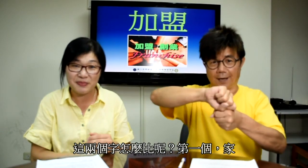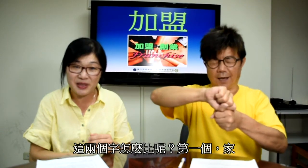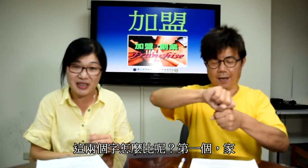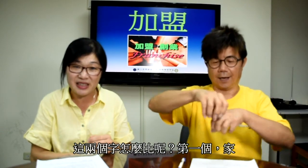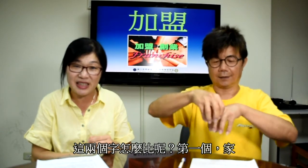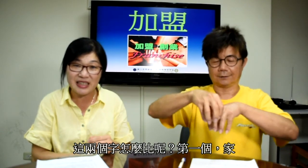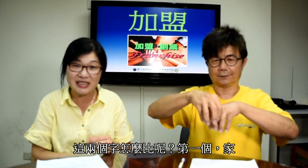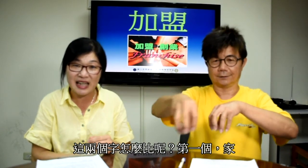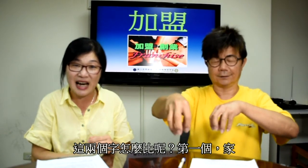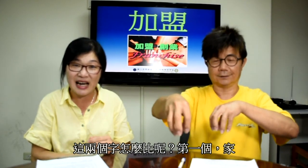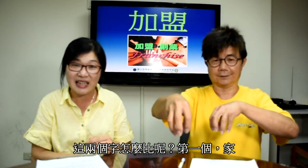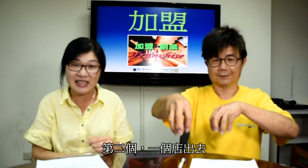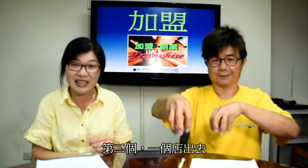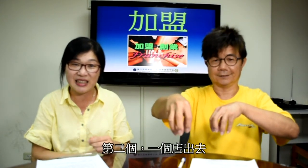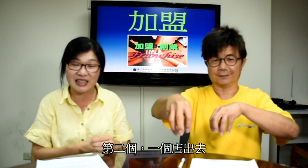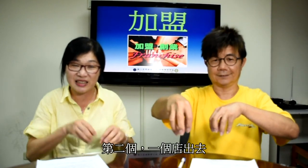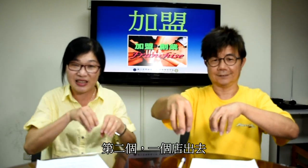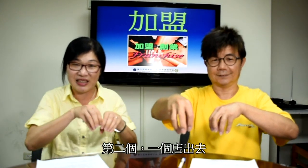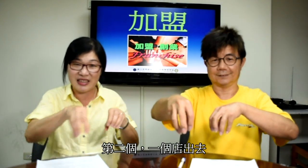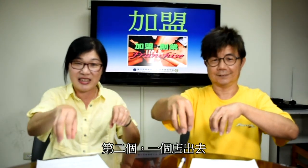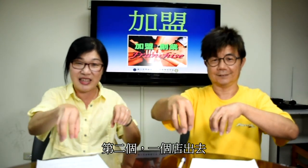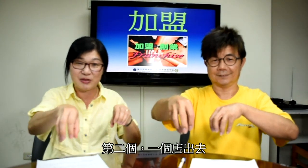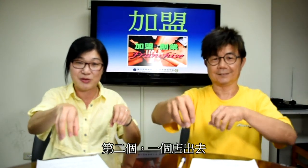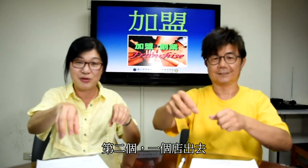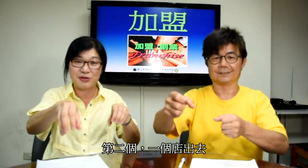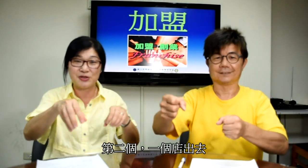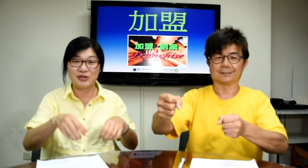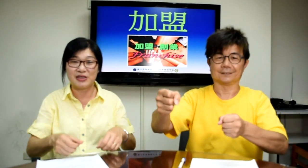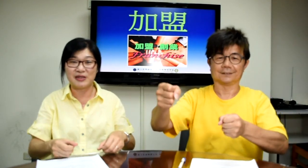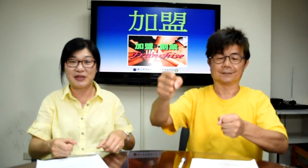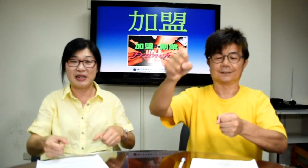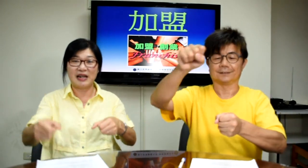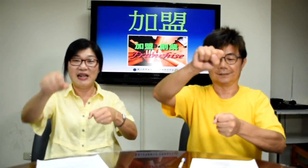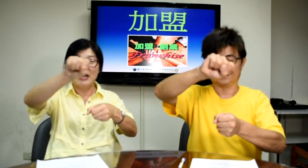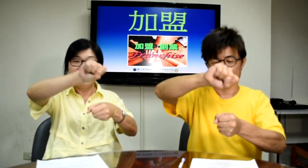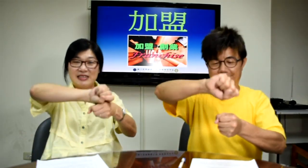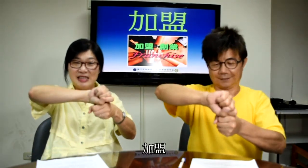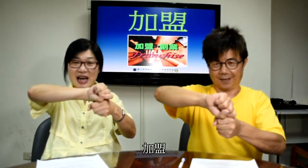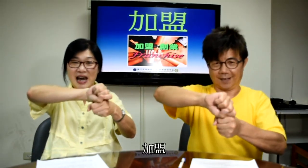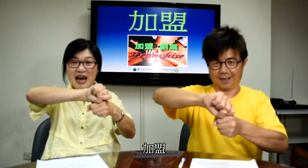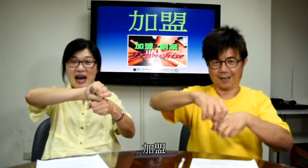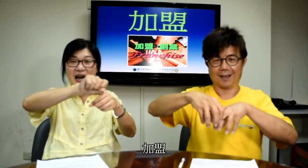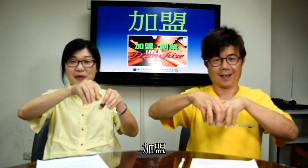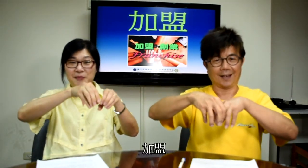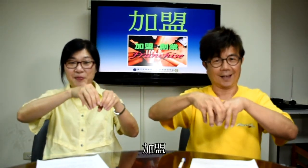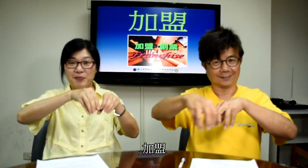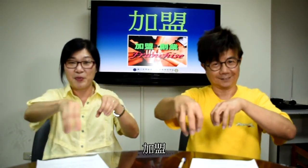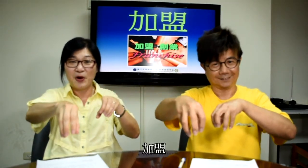呢？第一个加，第二个一个店出去，加盟，